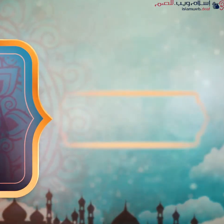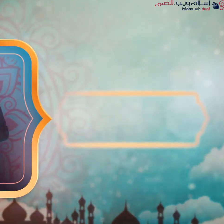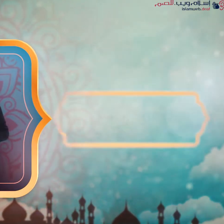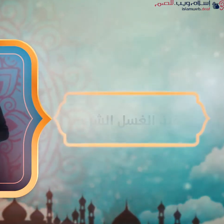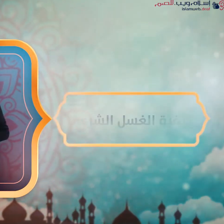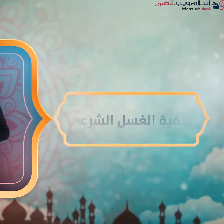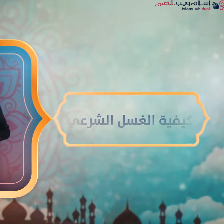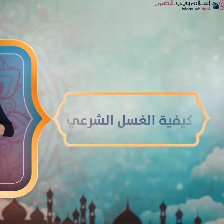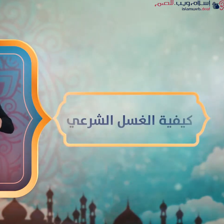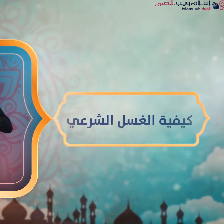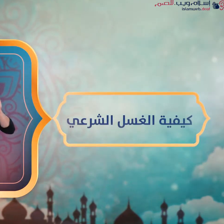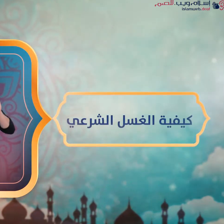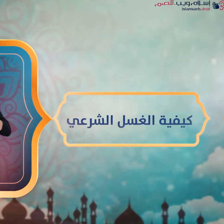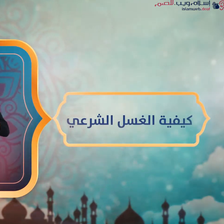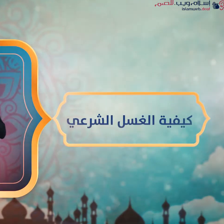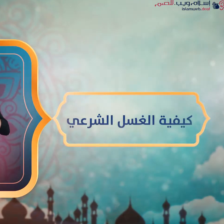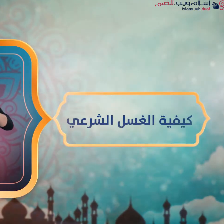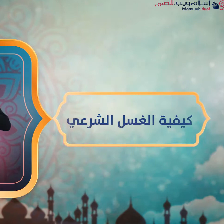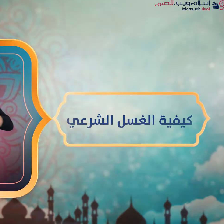كيفية الغسل الشرعي